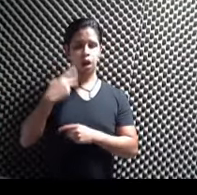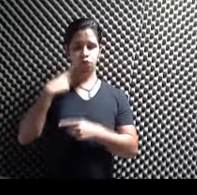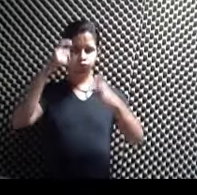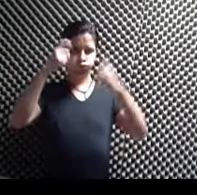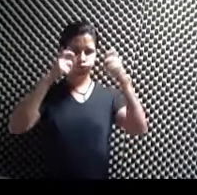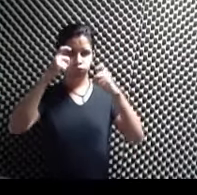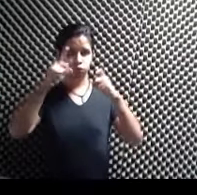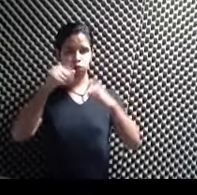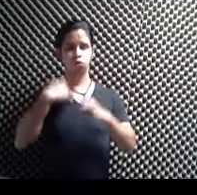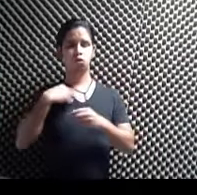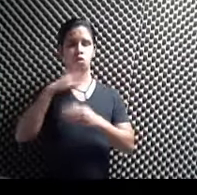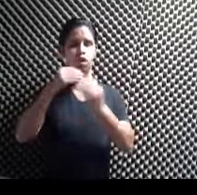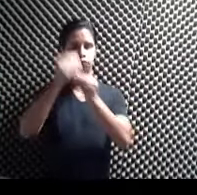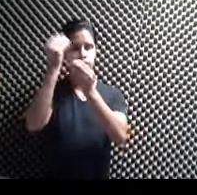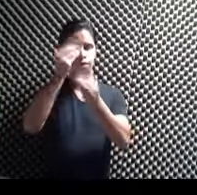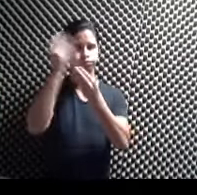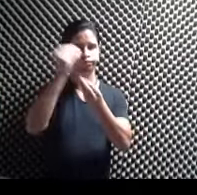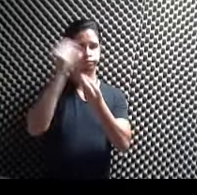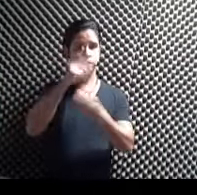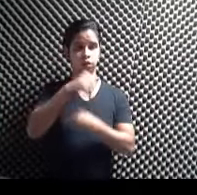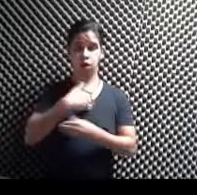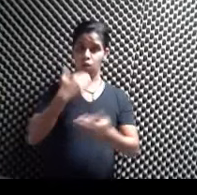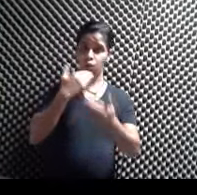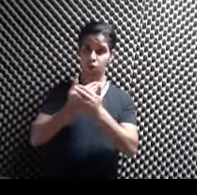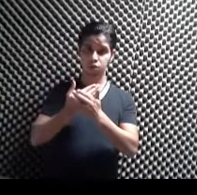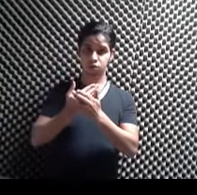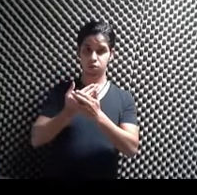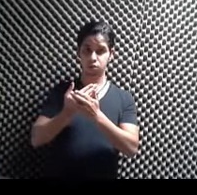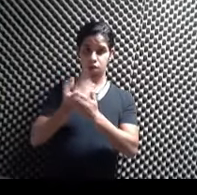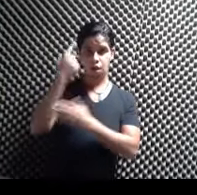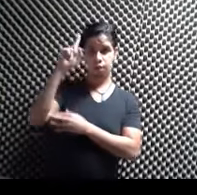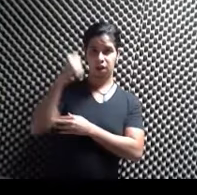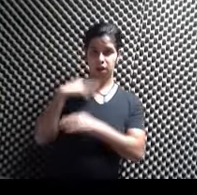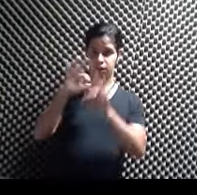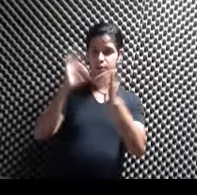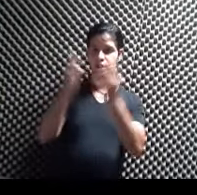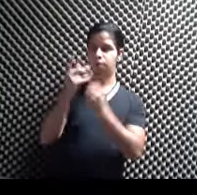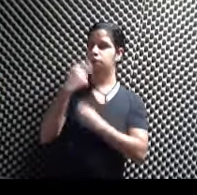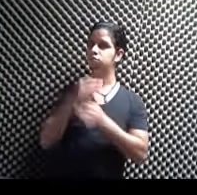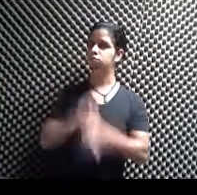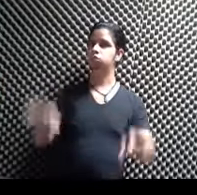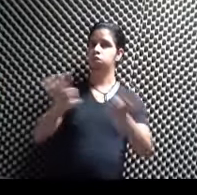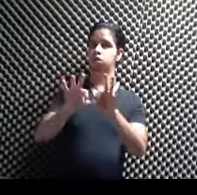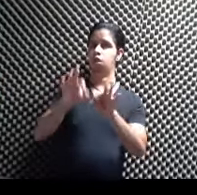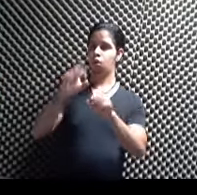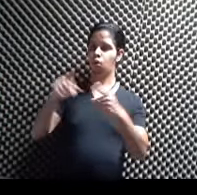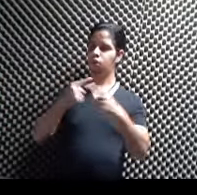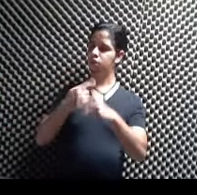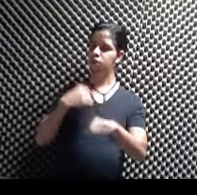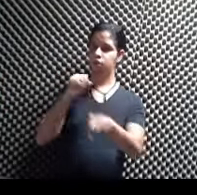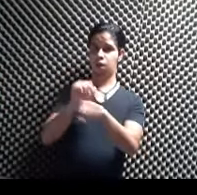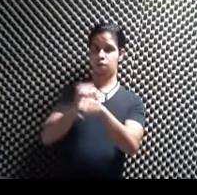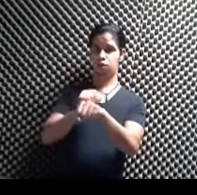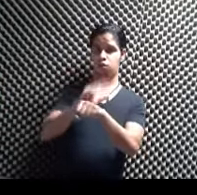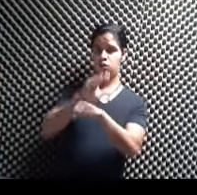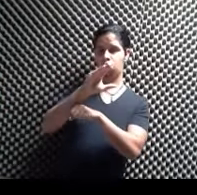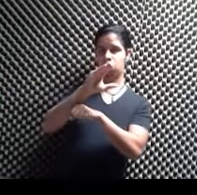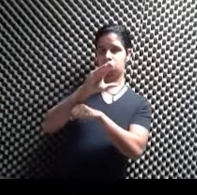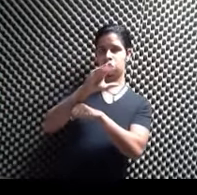manera. Esos detalles que son importantes. Detallitos que para la familia son muy importantes. Cuando hicimos la obra de Clemente, uno de los hijos